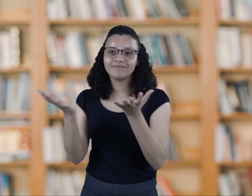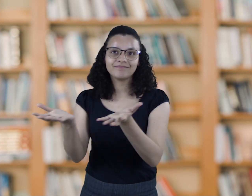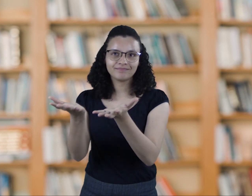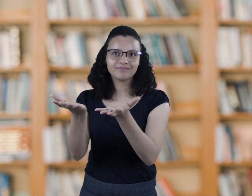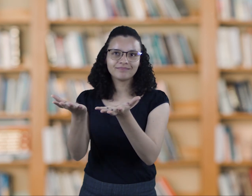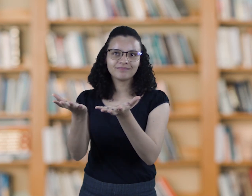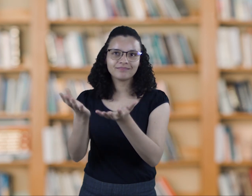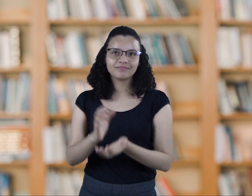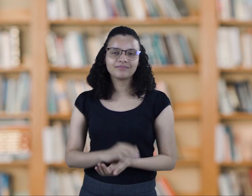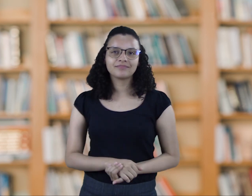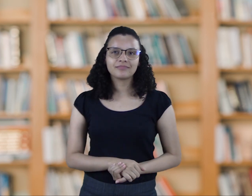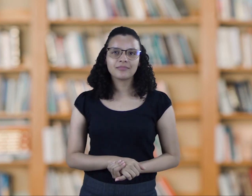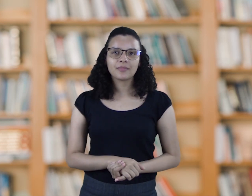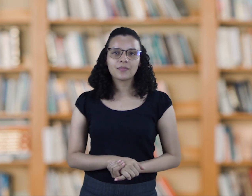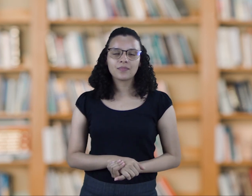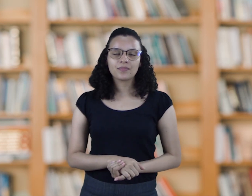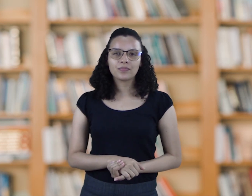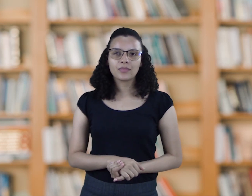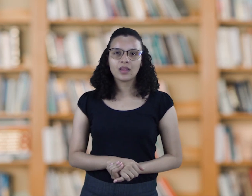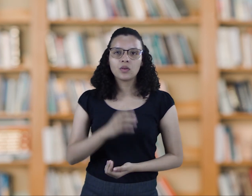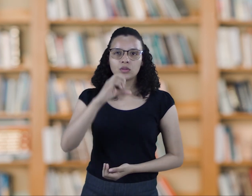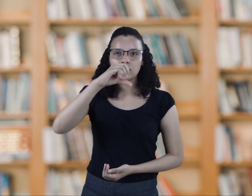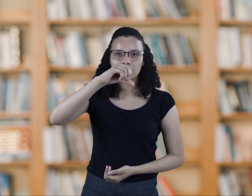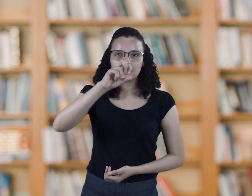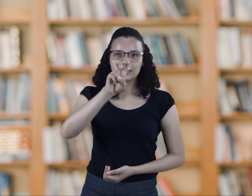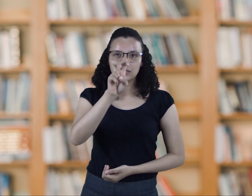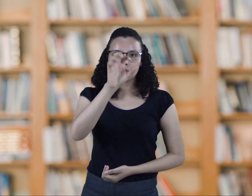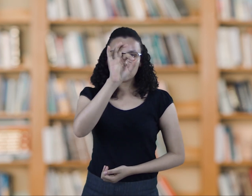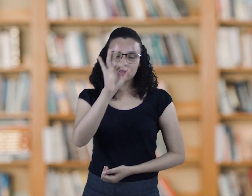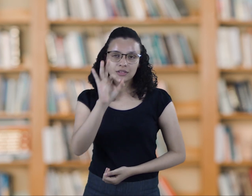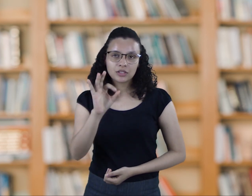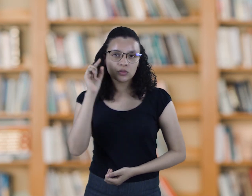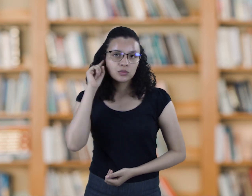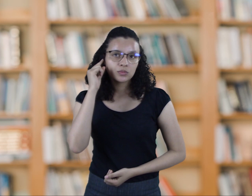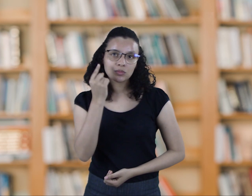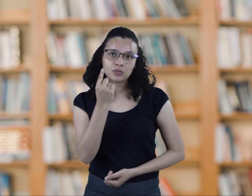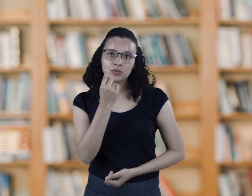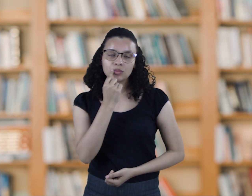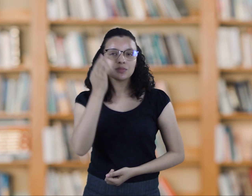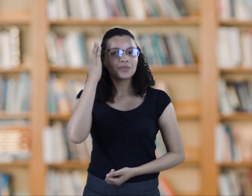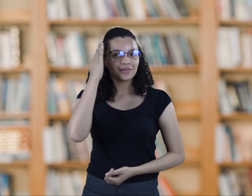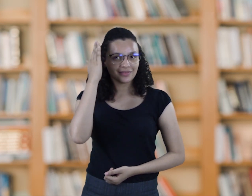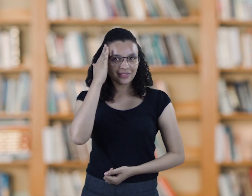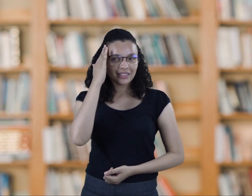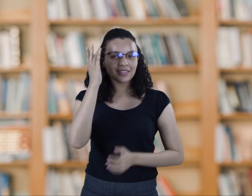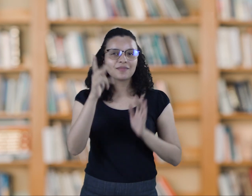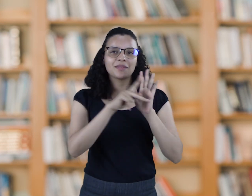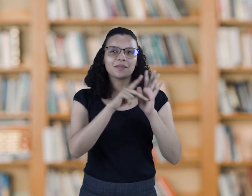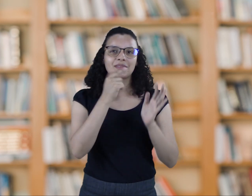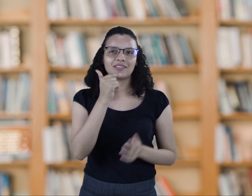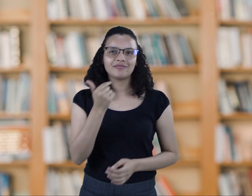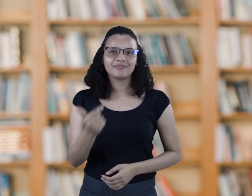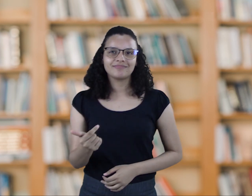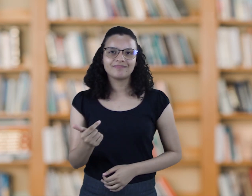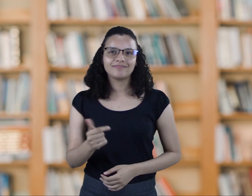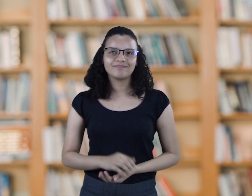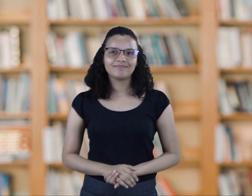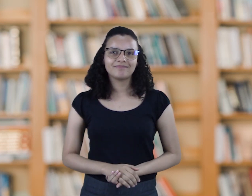sinais, onde 95% dos surdos compreendem bem sua própria língua. Um